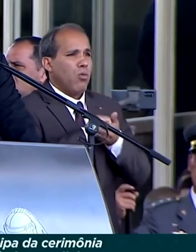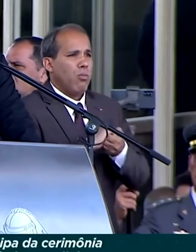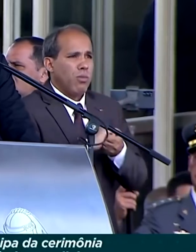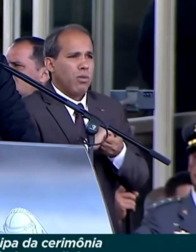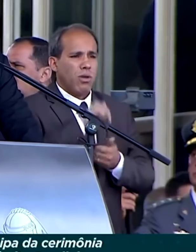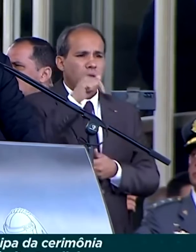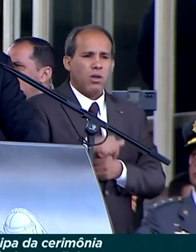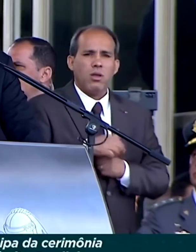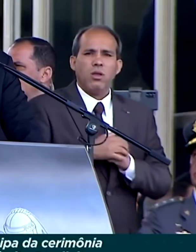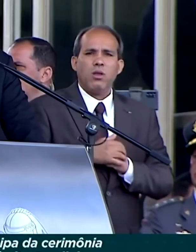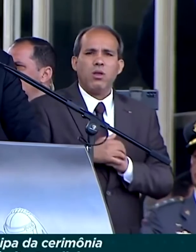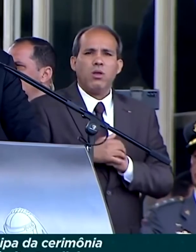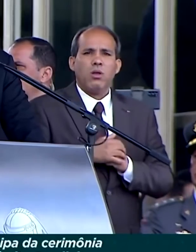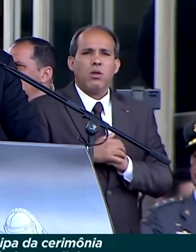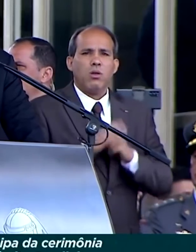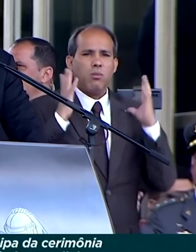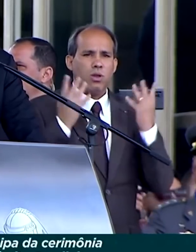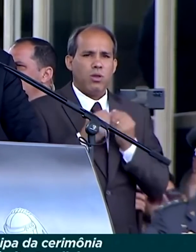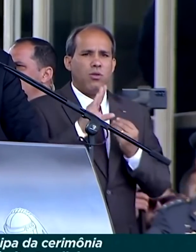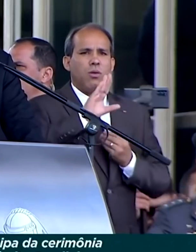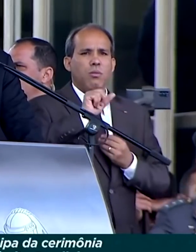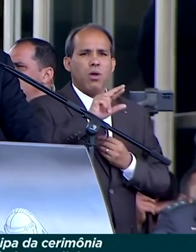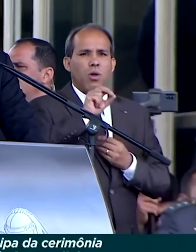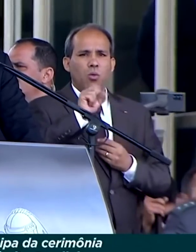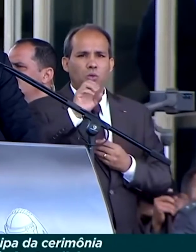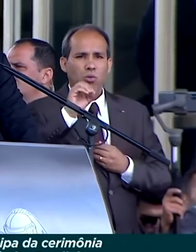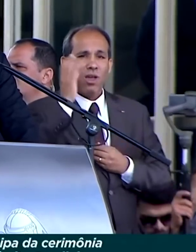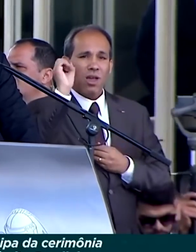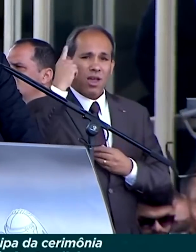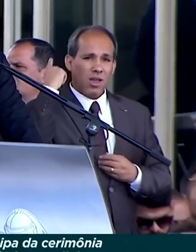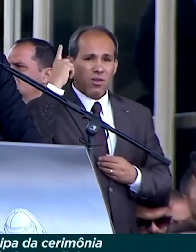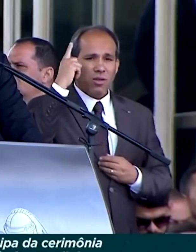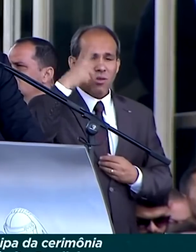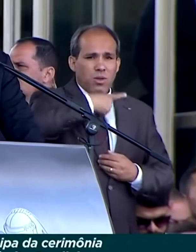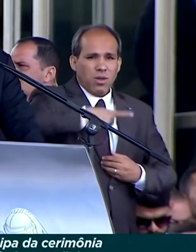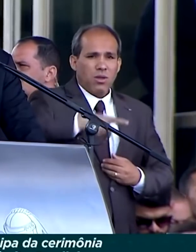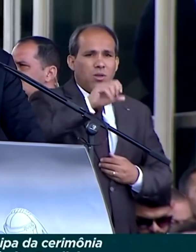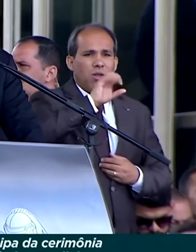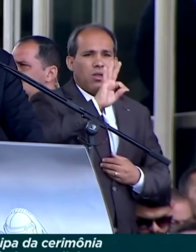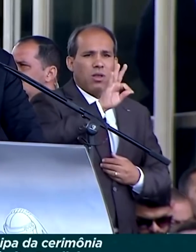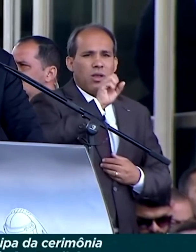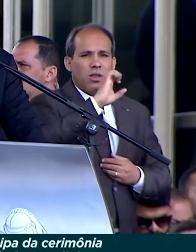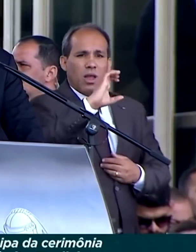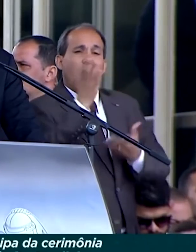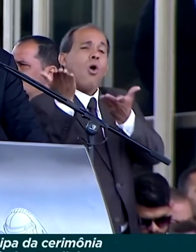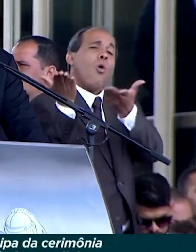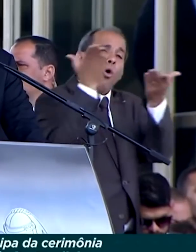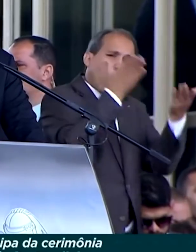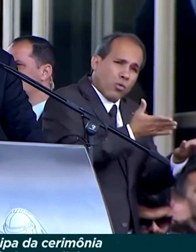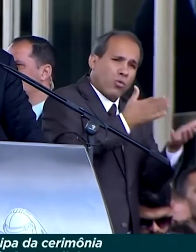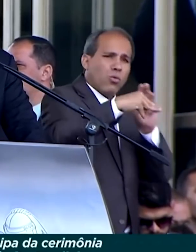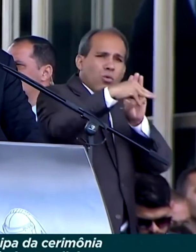ministro Luiz Barroso, que enquanto presidente do Tribunal Superior Eleitoral, convidou as